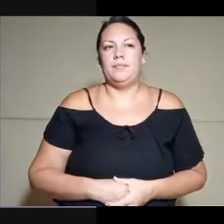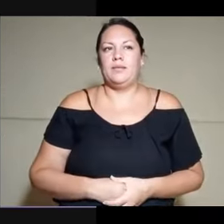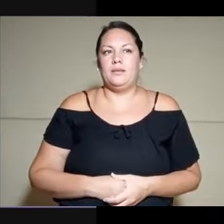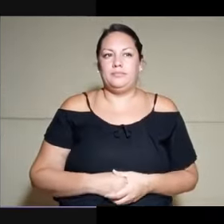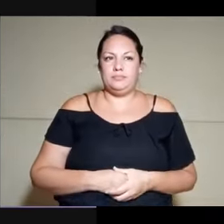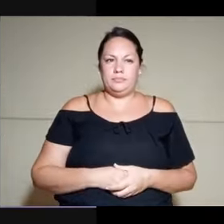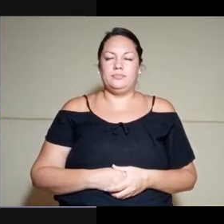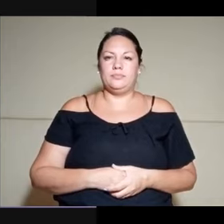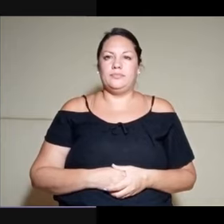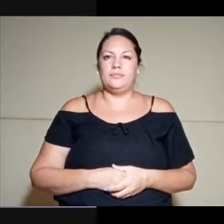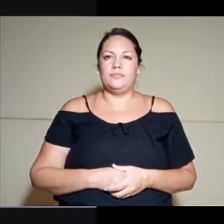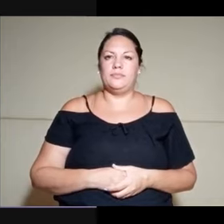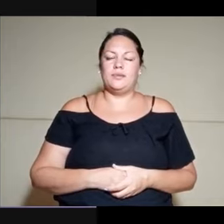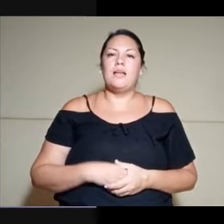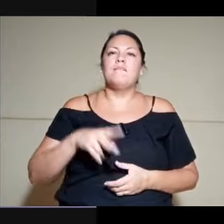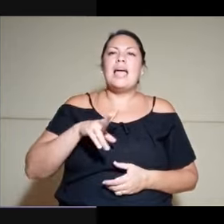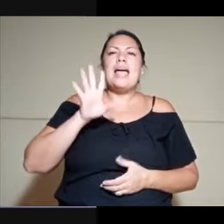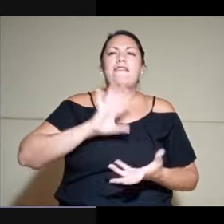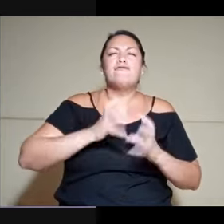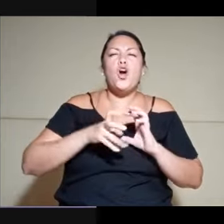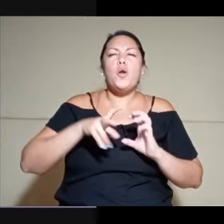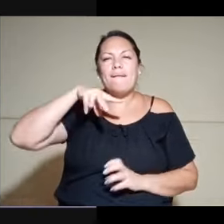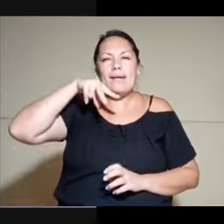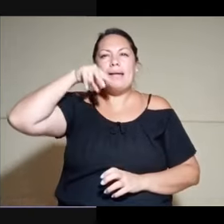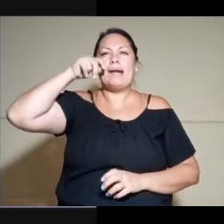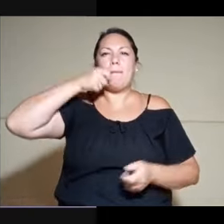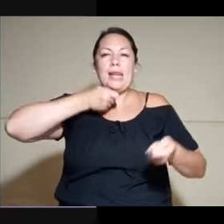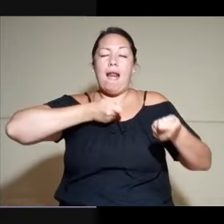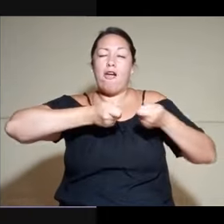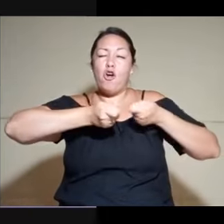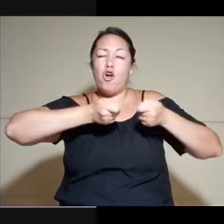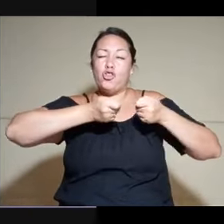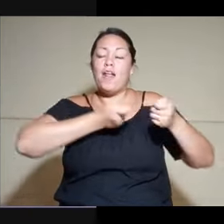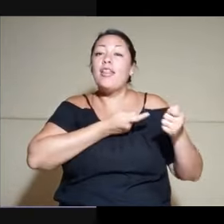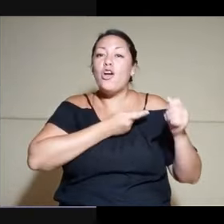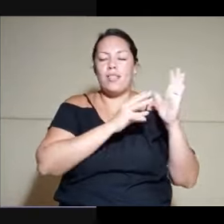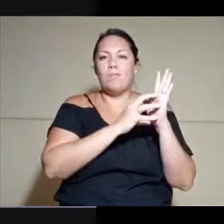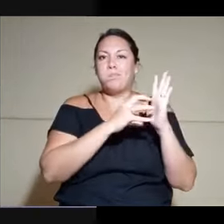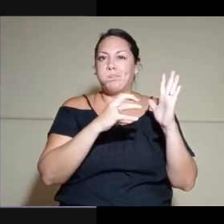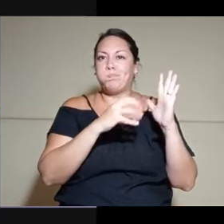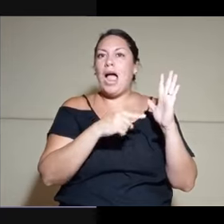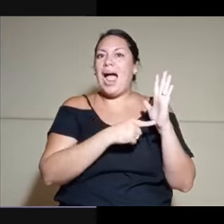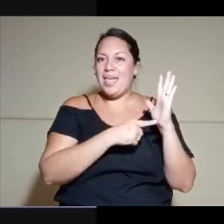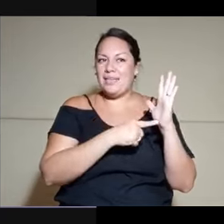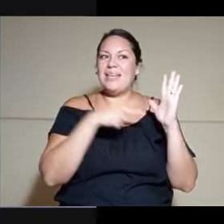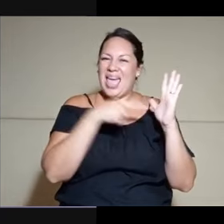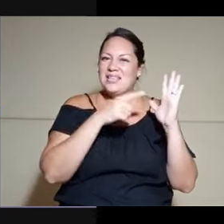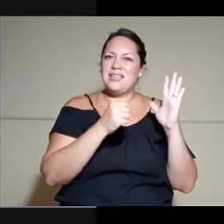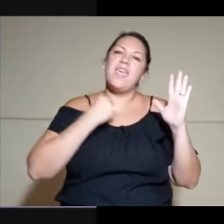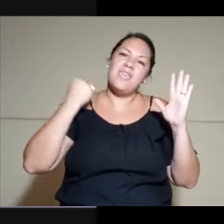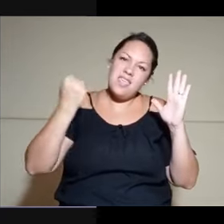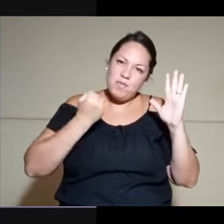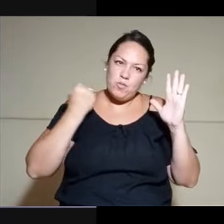el centro del funcionamiento cardiovascular. Hay áreas vitales del control de la respiración y del